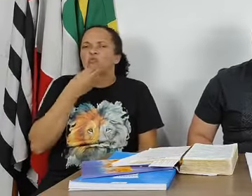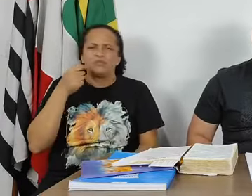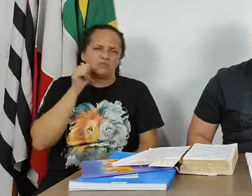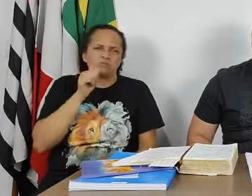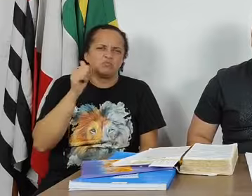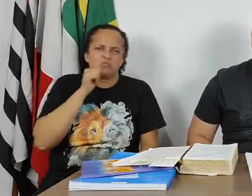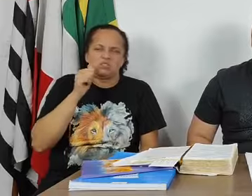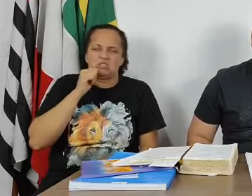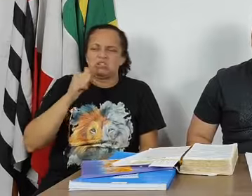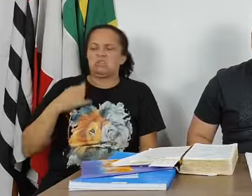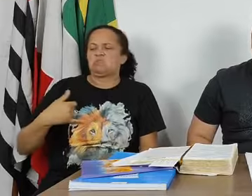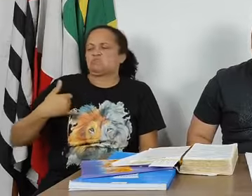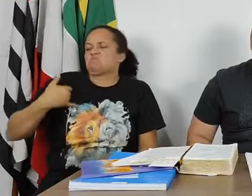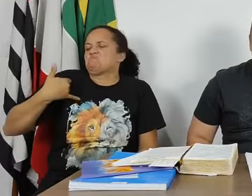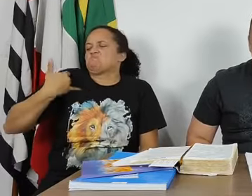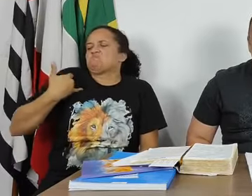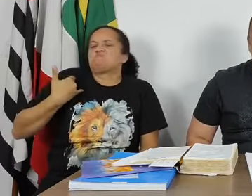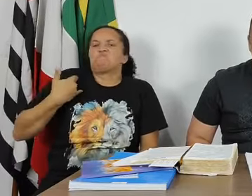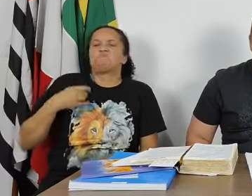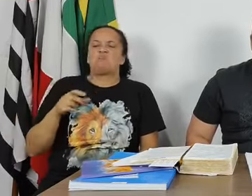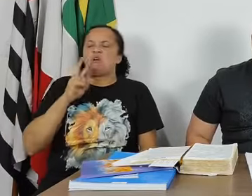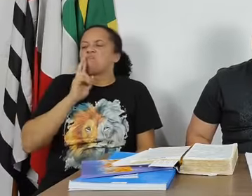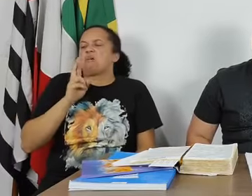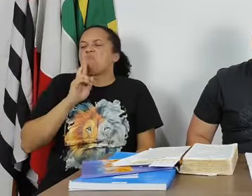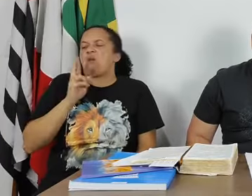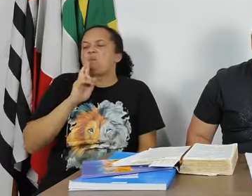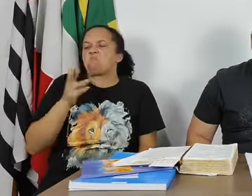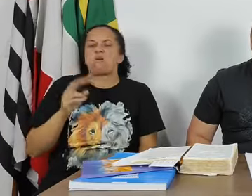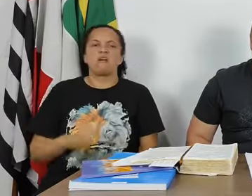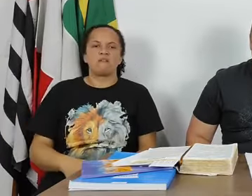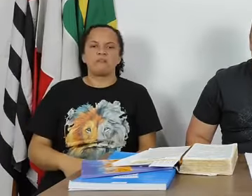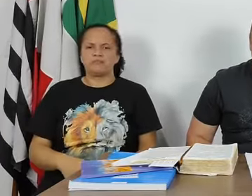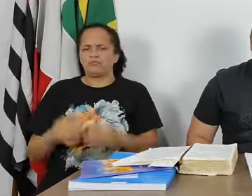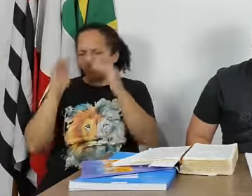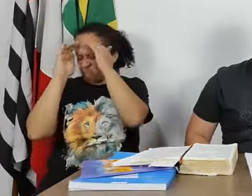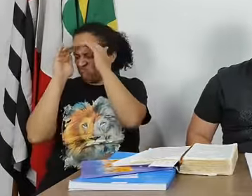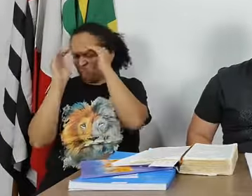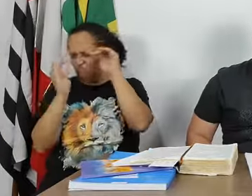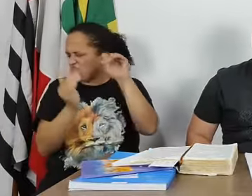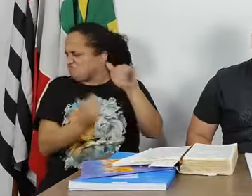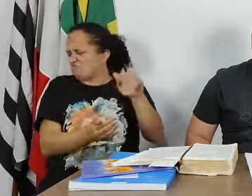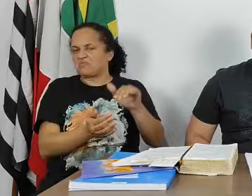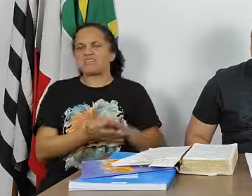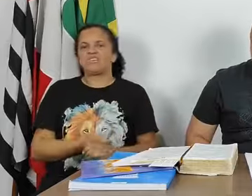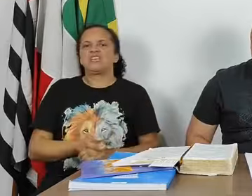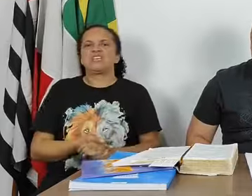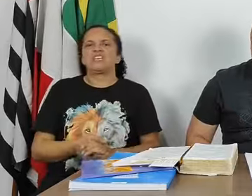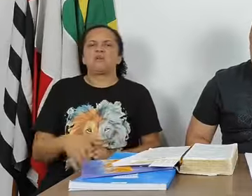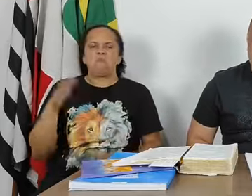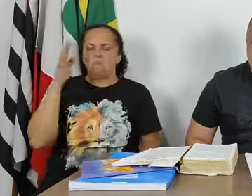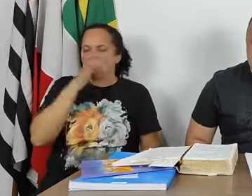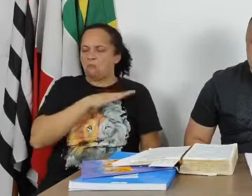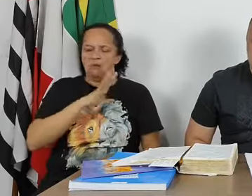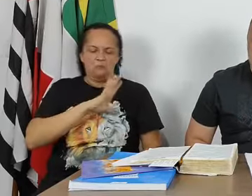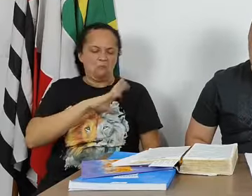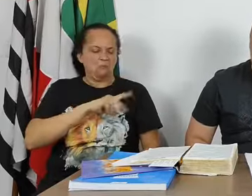jactanciosos, arrogantes e blasfemadores, desobedientes aos pais, ingratos,